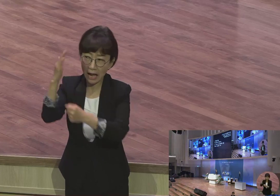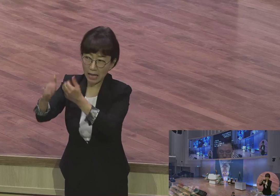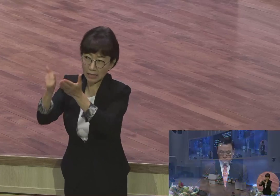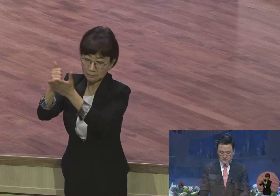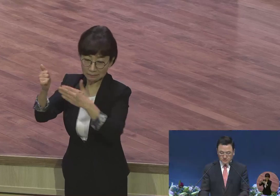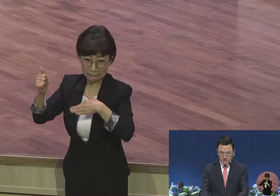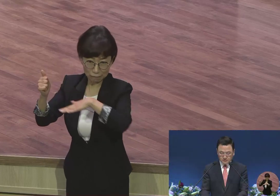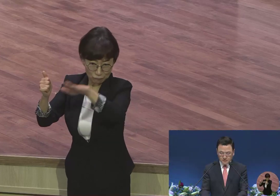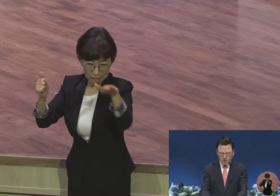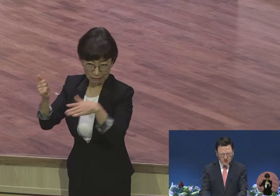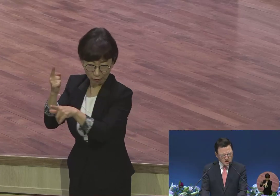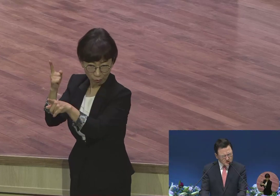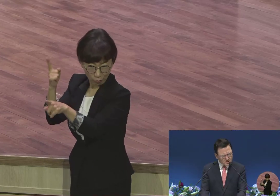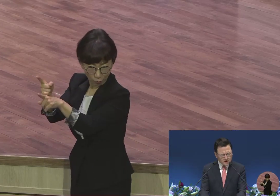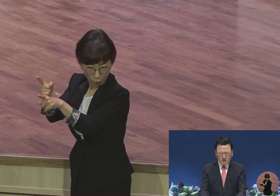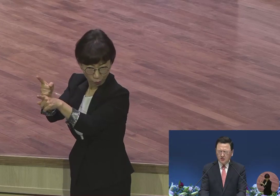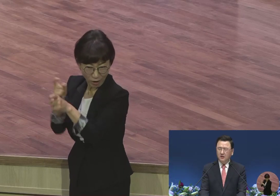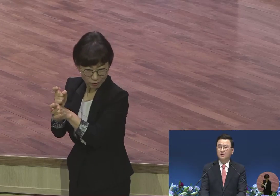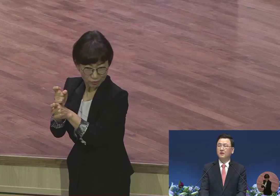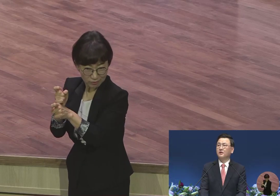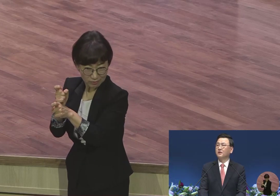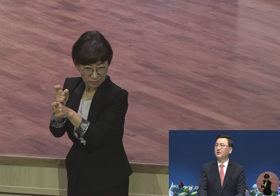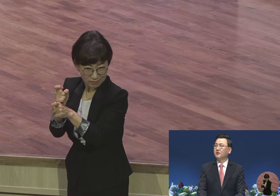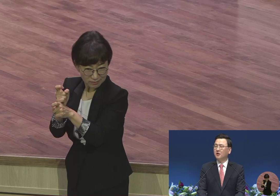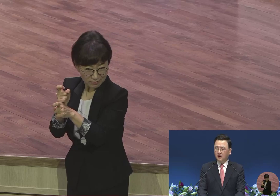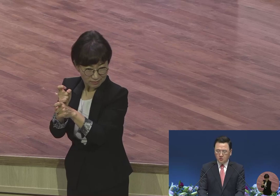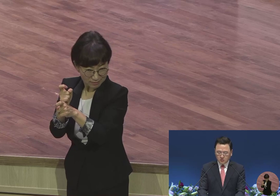때 도대체